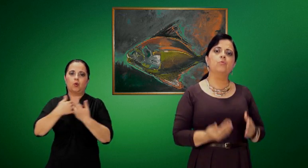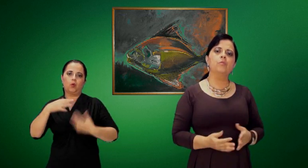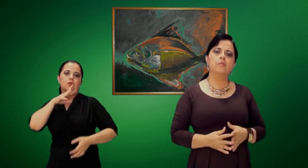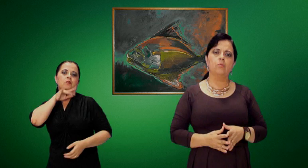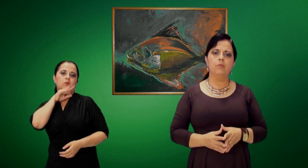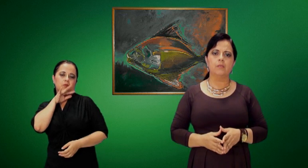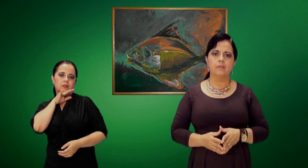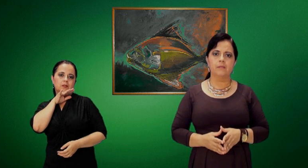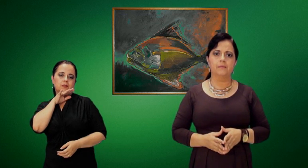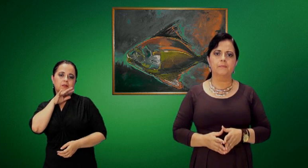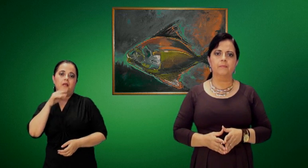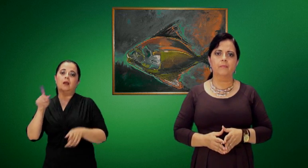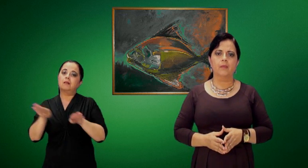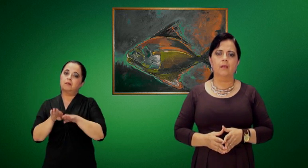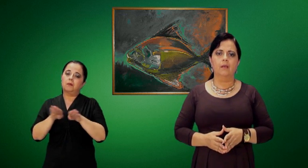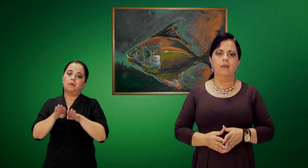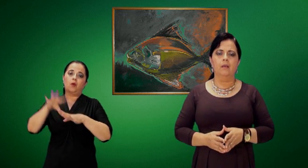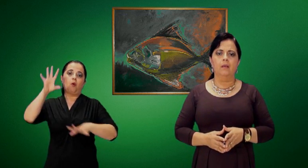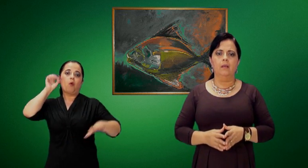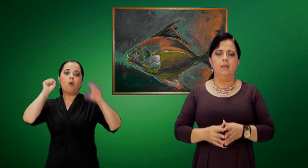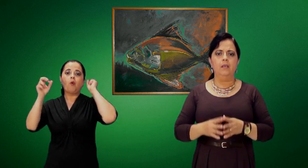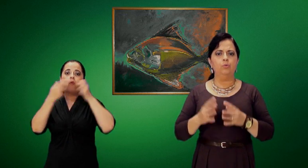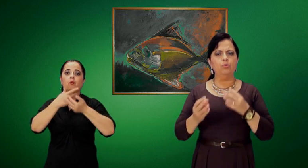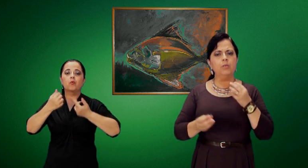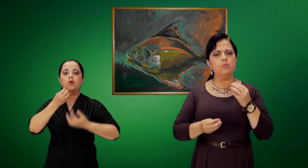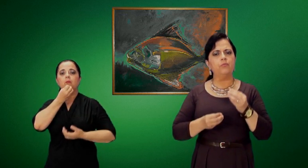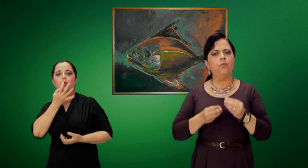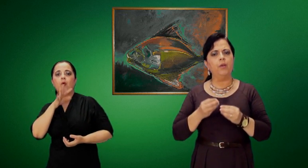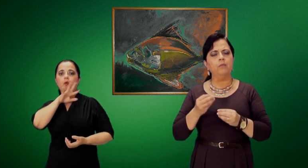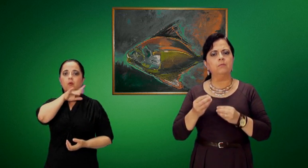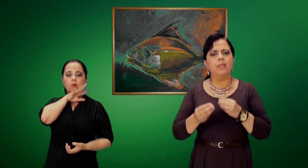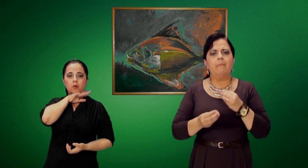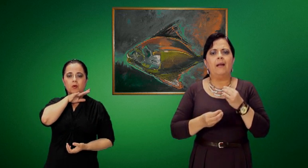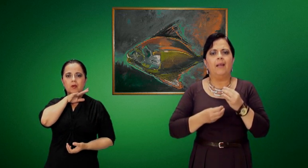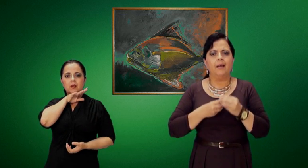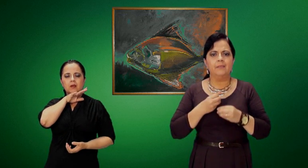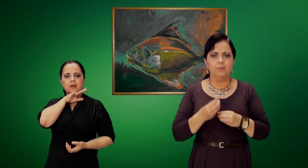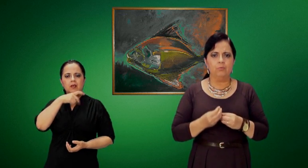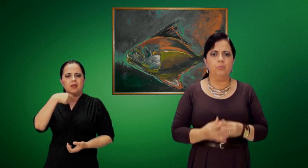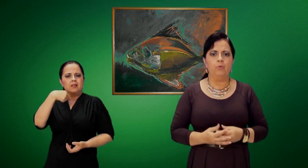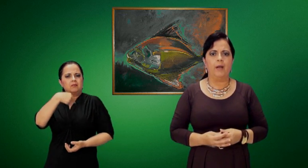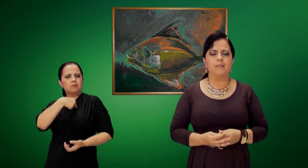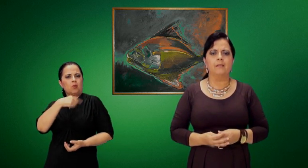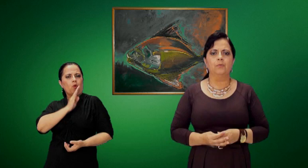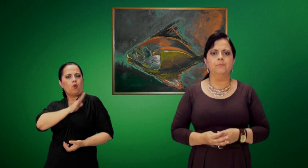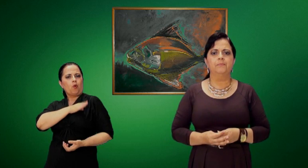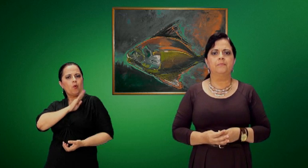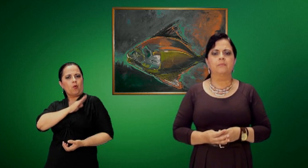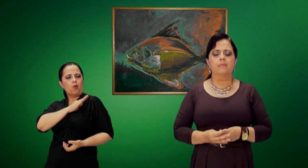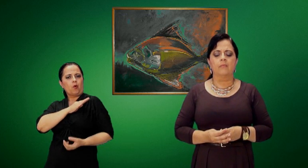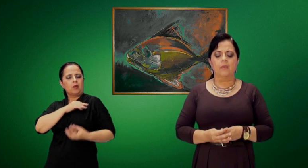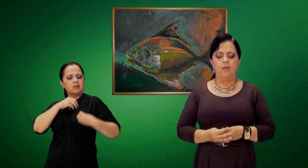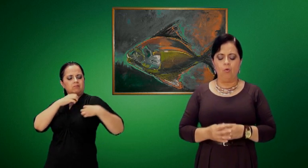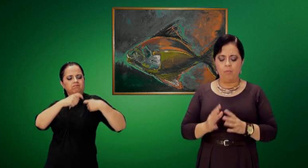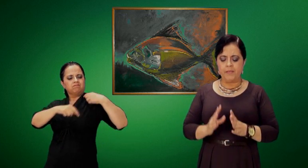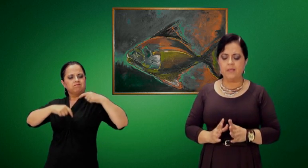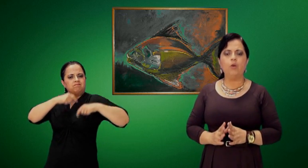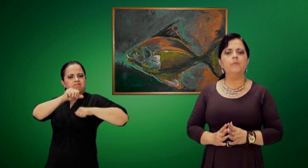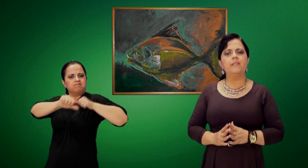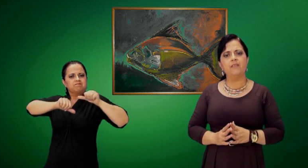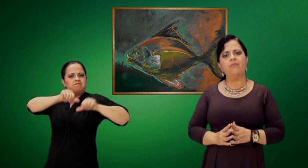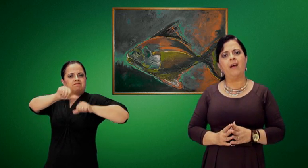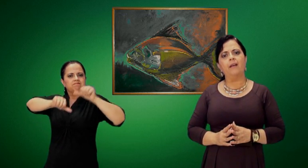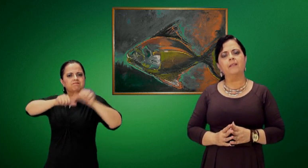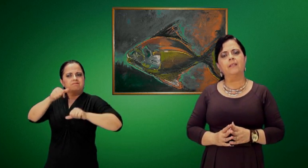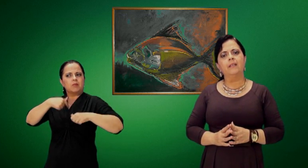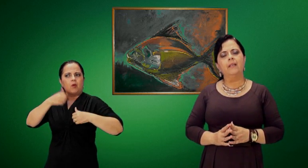e vemos coisas ruins. E tudo isso foi um trabalhar dentro do meu coração, que eu comecei